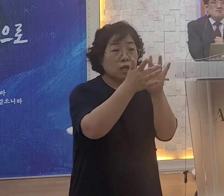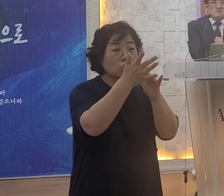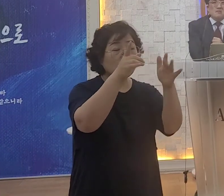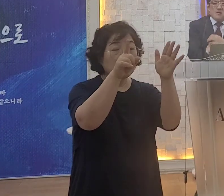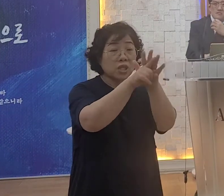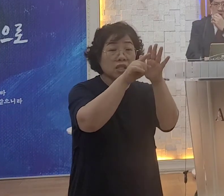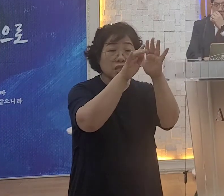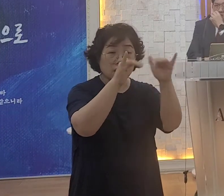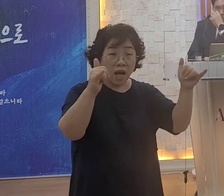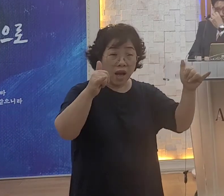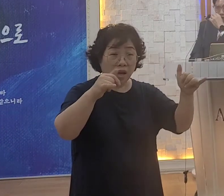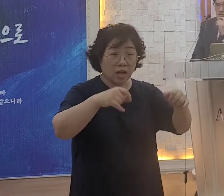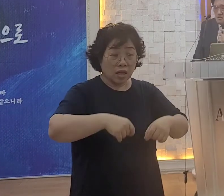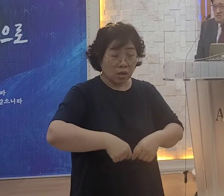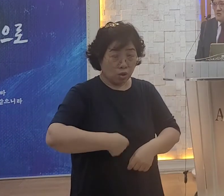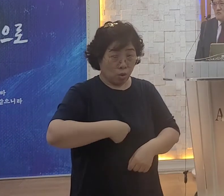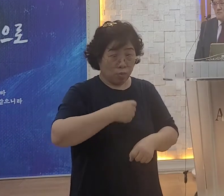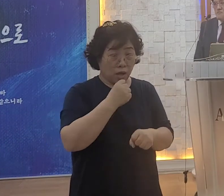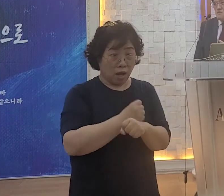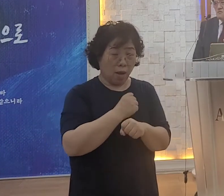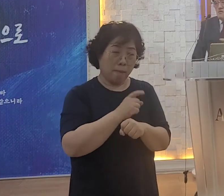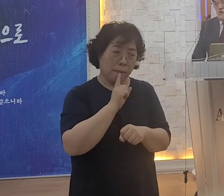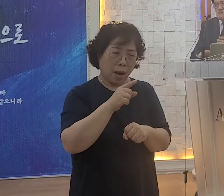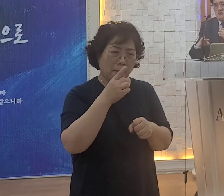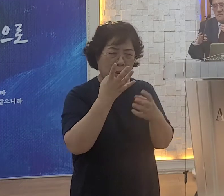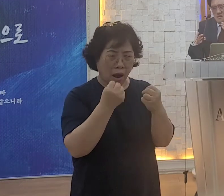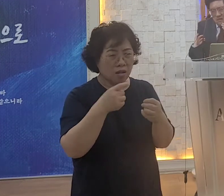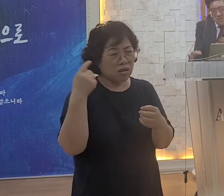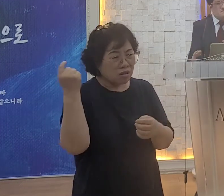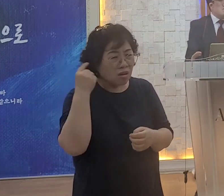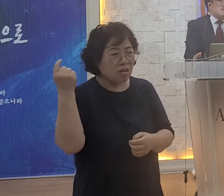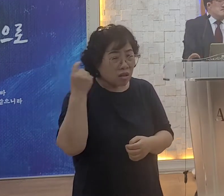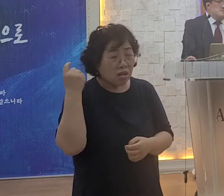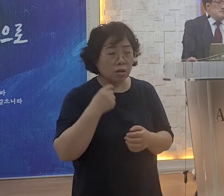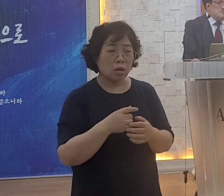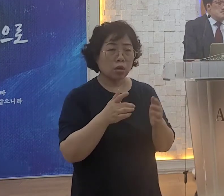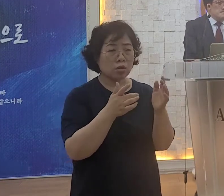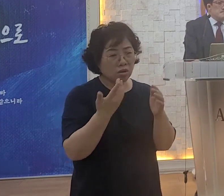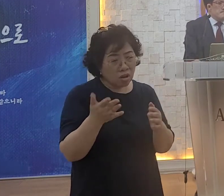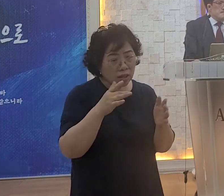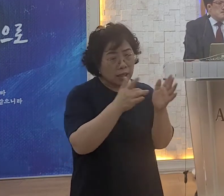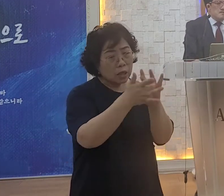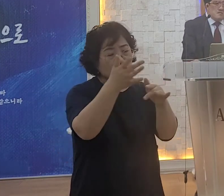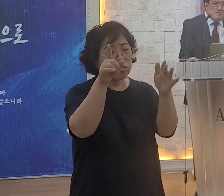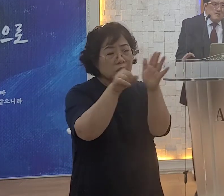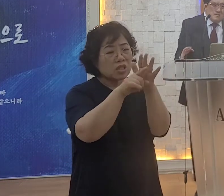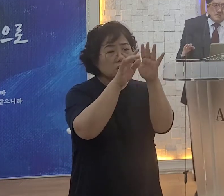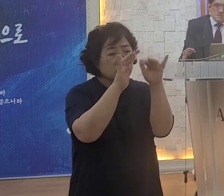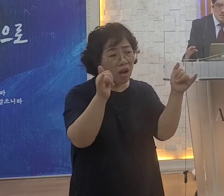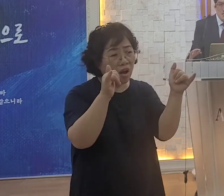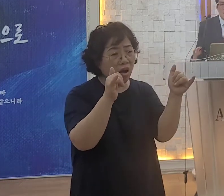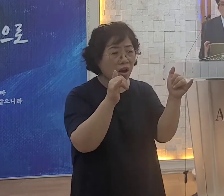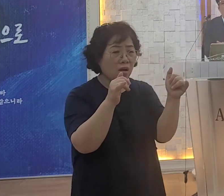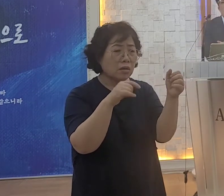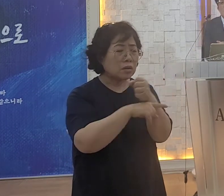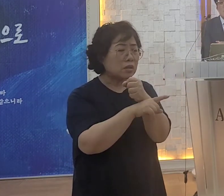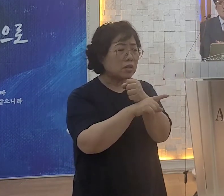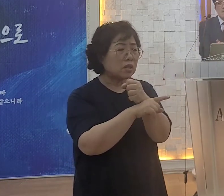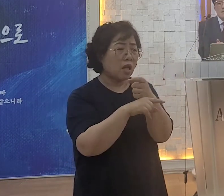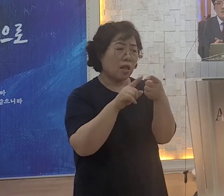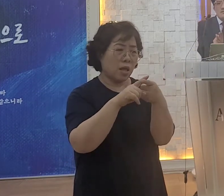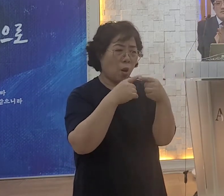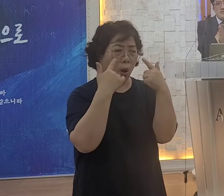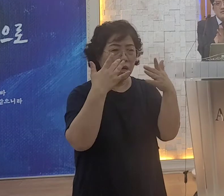자가 어렵게 된다는 말을 이렇게 많이 들었잖아요. 근데 예수 믿는다는 게 도대체 뭔지. 여러분 이